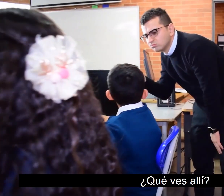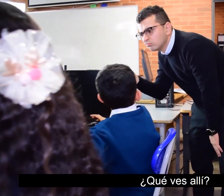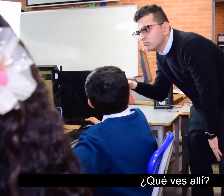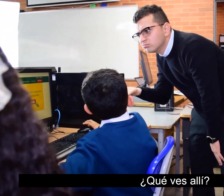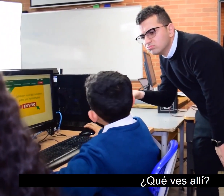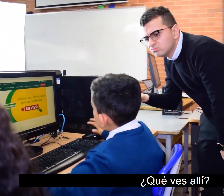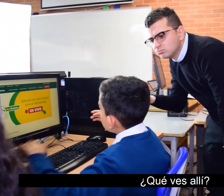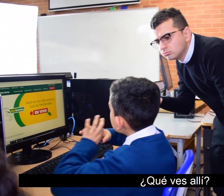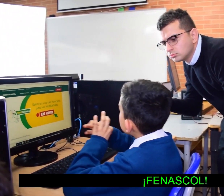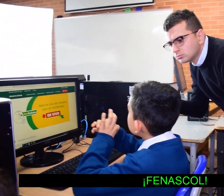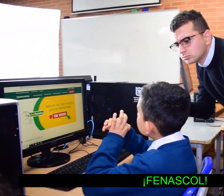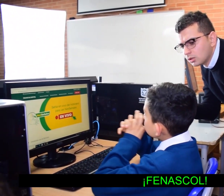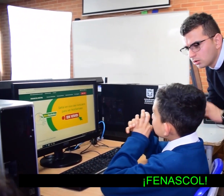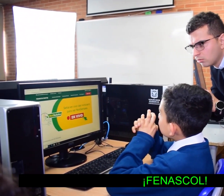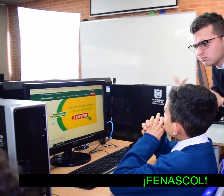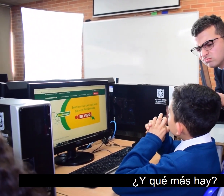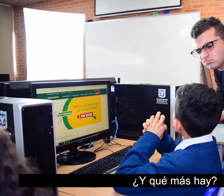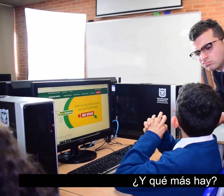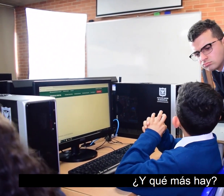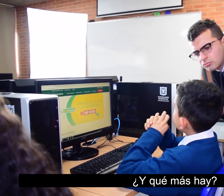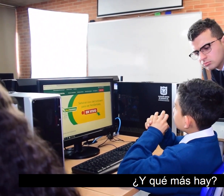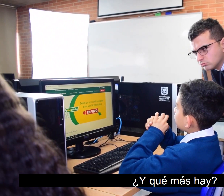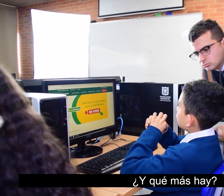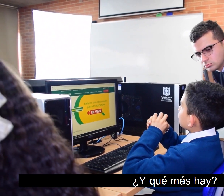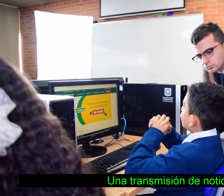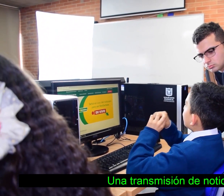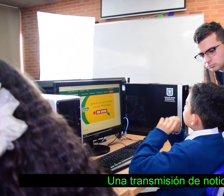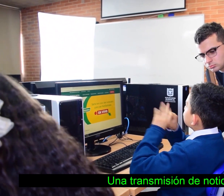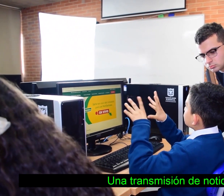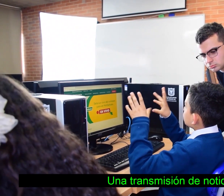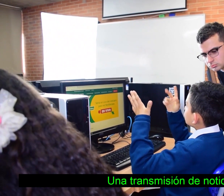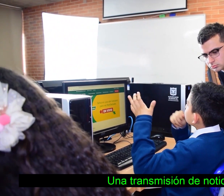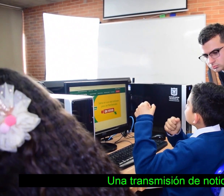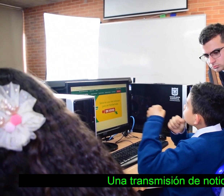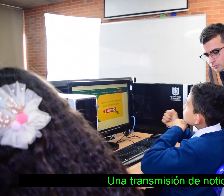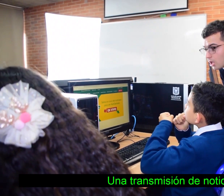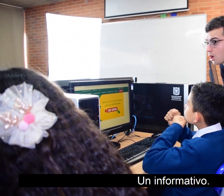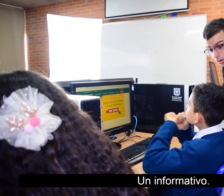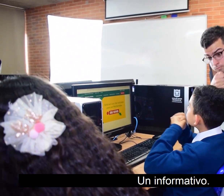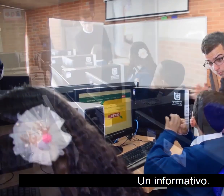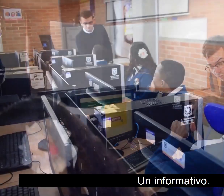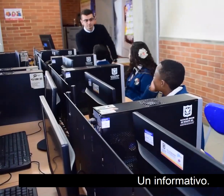¿Qué ves allí? Fenascol. ¿Y qué más hay? Una transmisión de noticias. Un